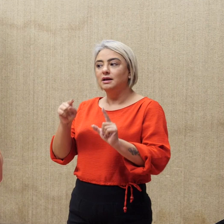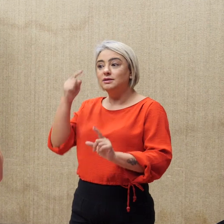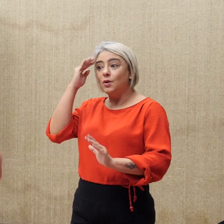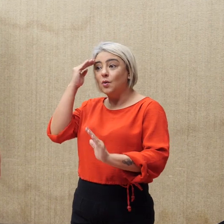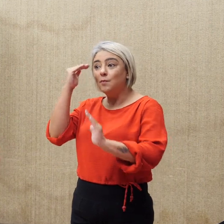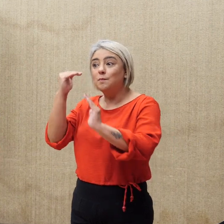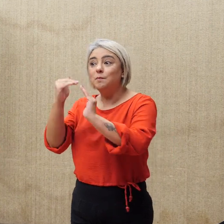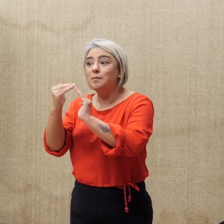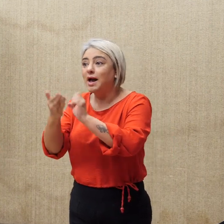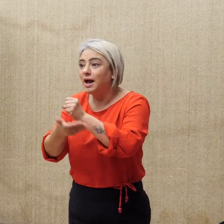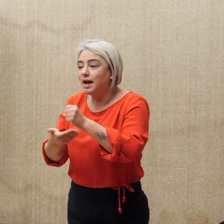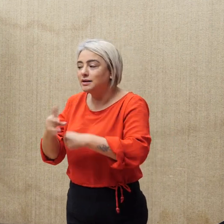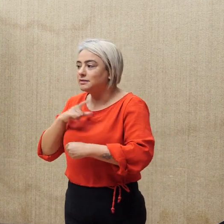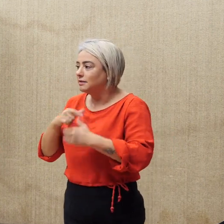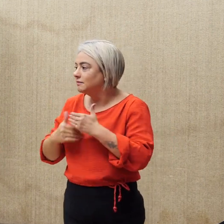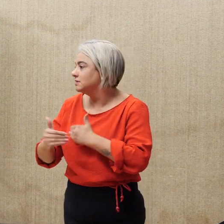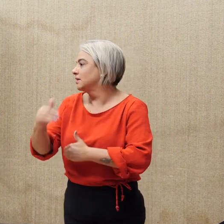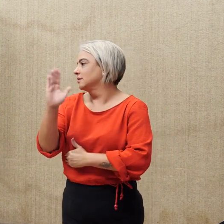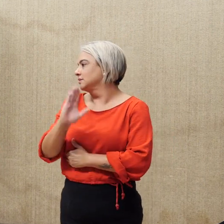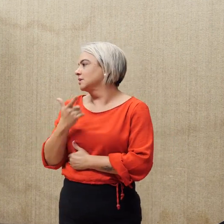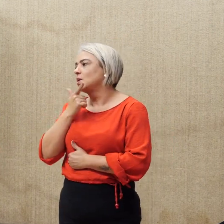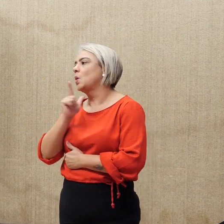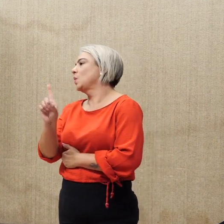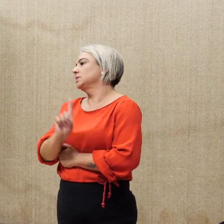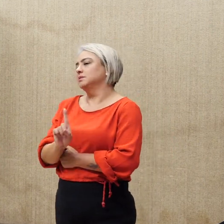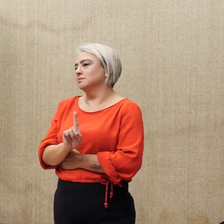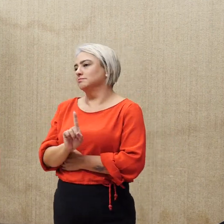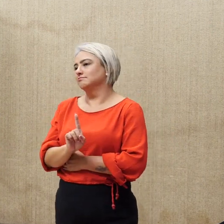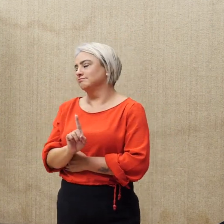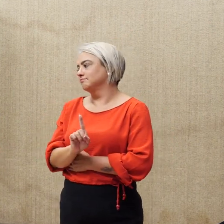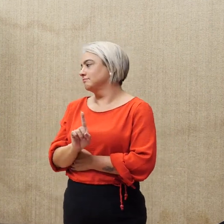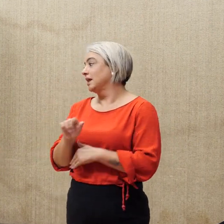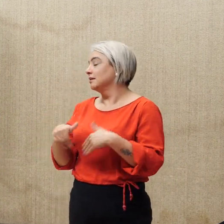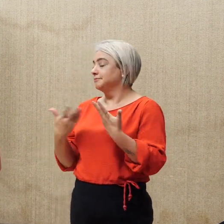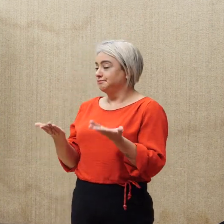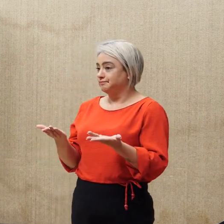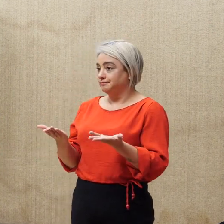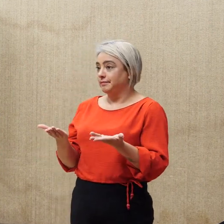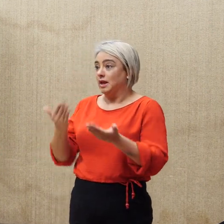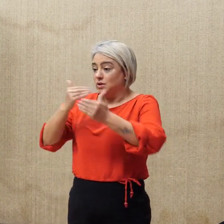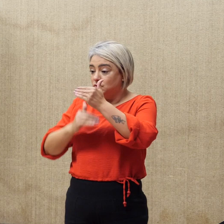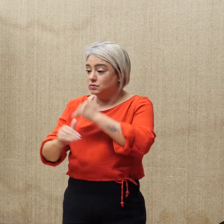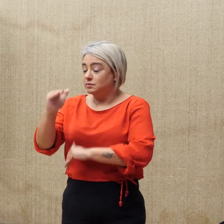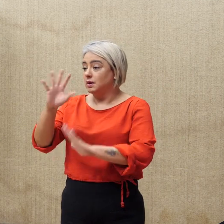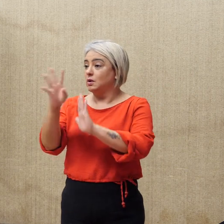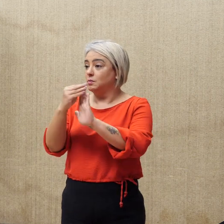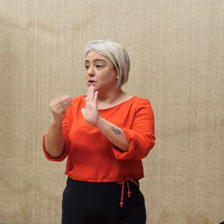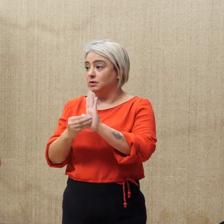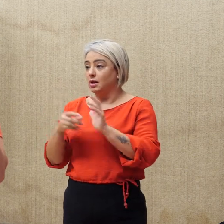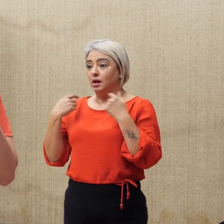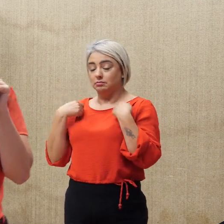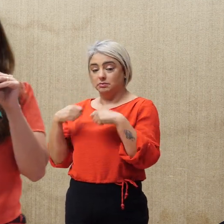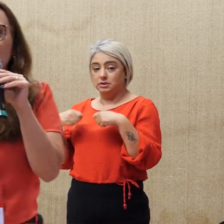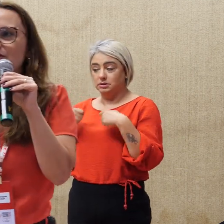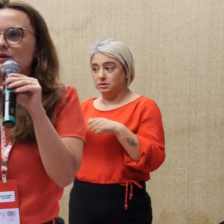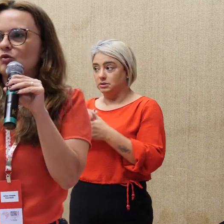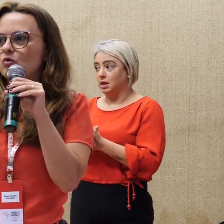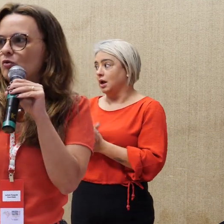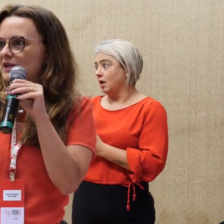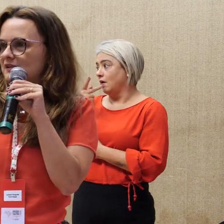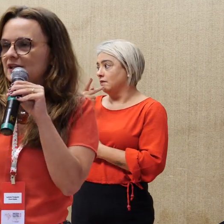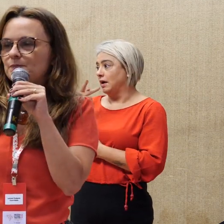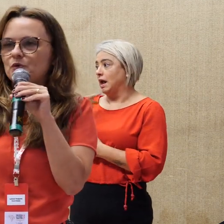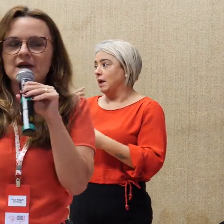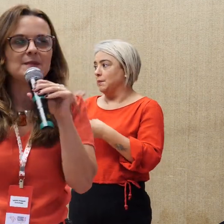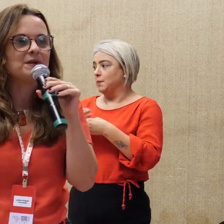consenso básico que nós tínhamos que ter avançado no Brasil e nós não conseguimos ainda. Então, assim, superar o modelo, a gente precisa, eu falo que